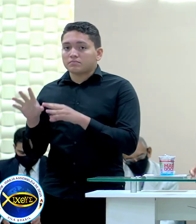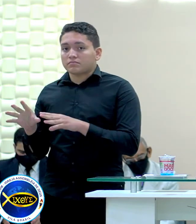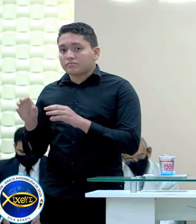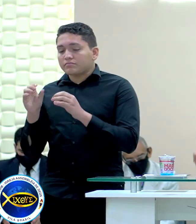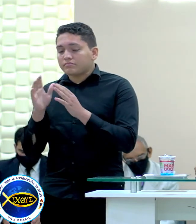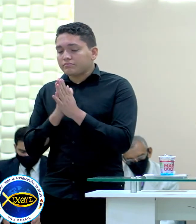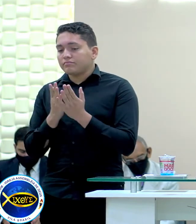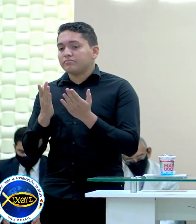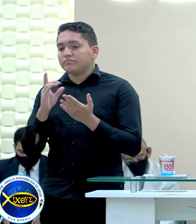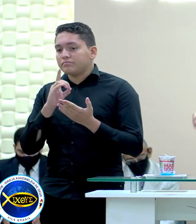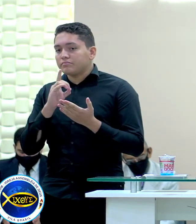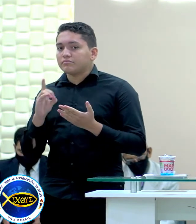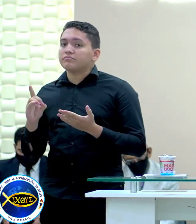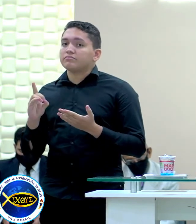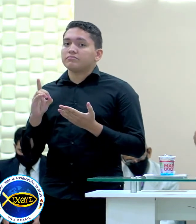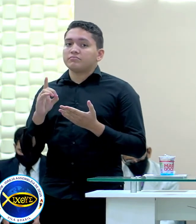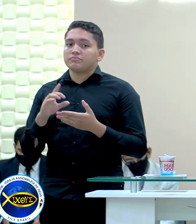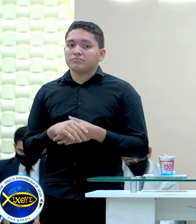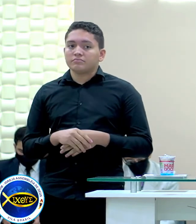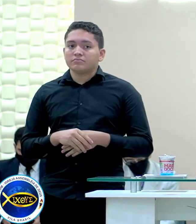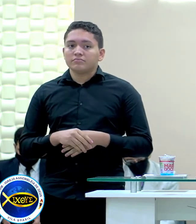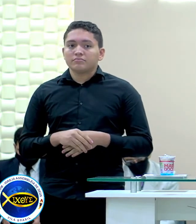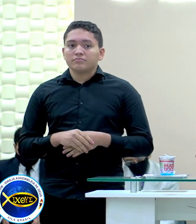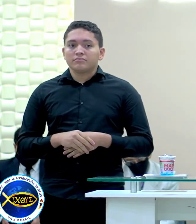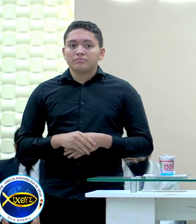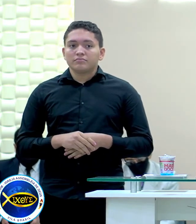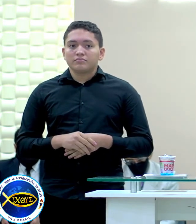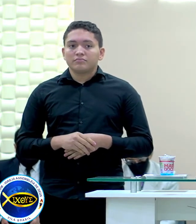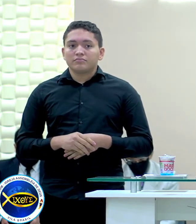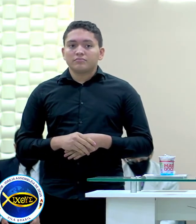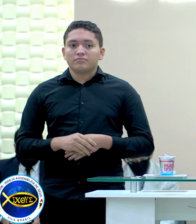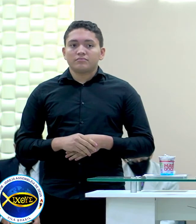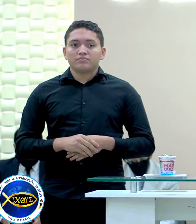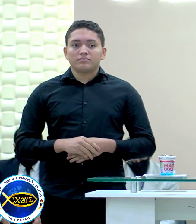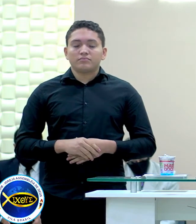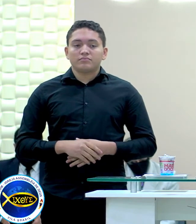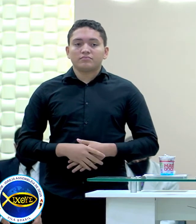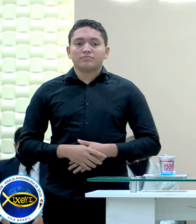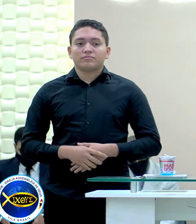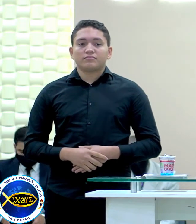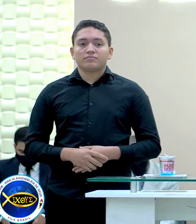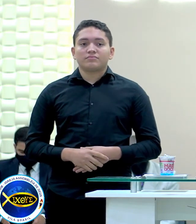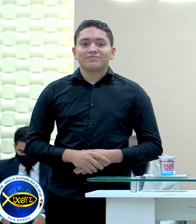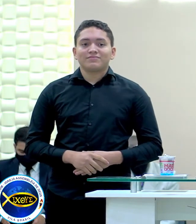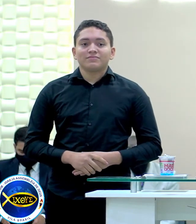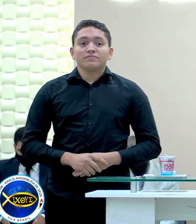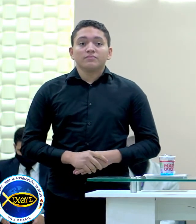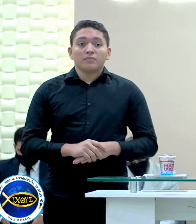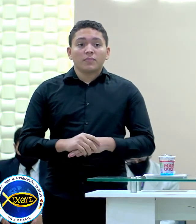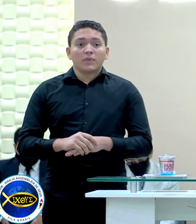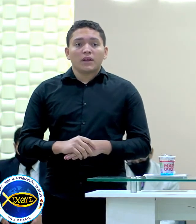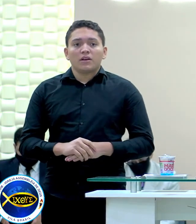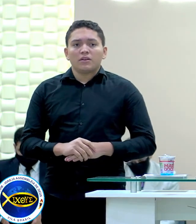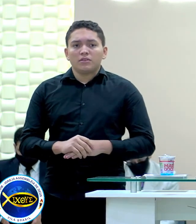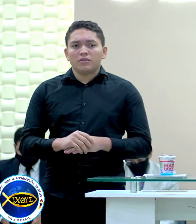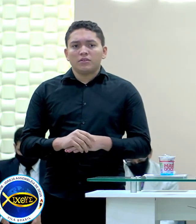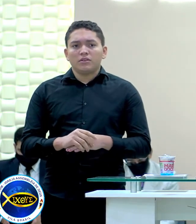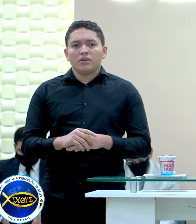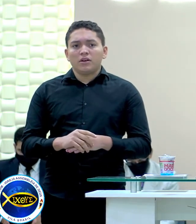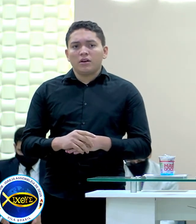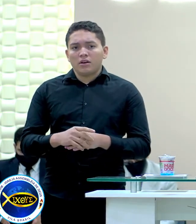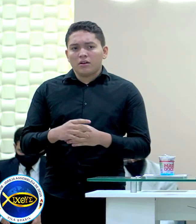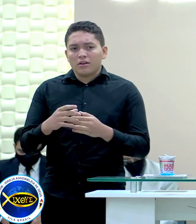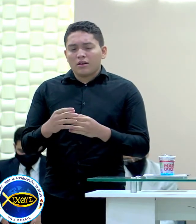Bíblia, Bíblia, Bíblia, Bíblia, Bíblia neles, Bíblia neles. Enche a sua cabeça de